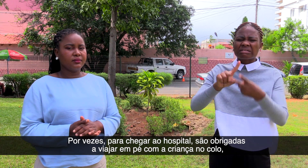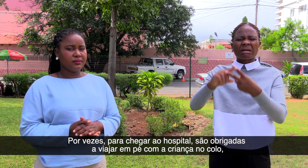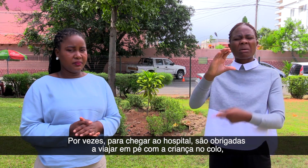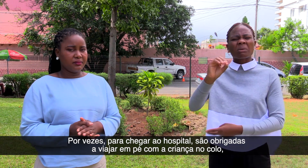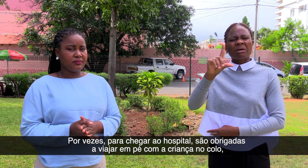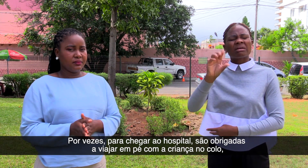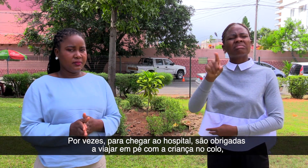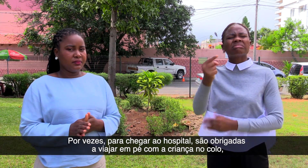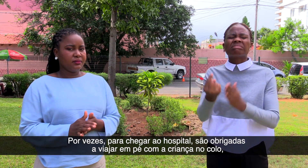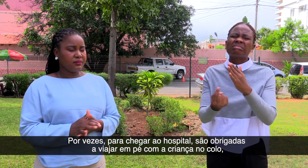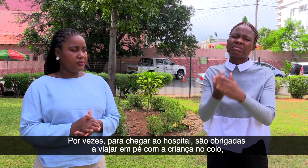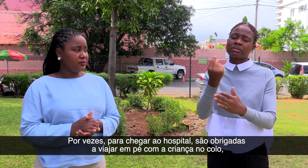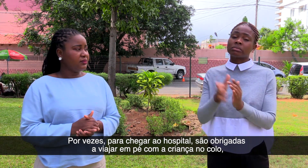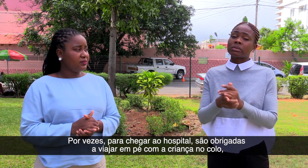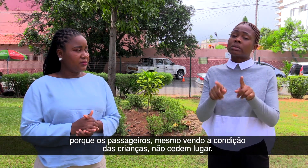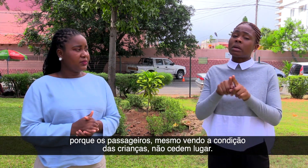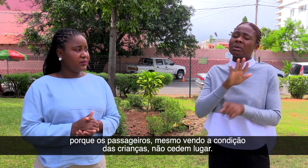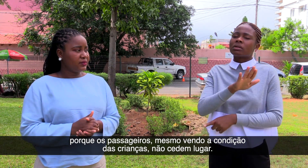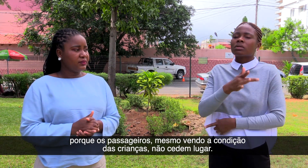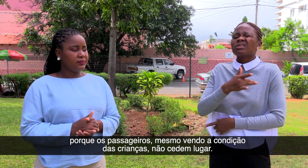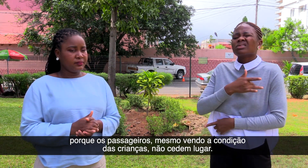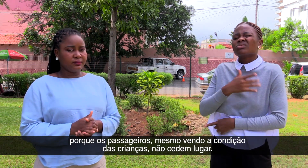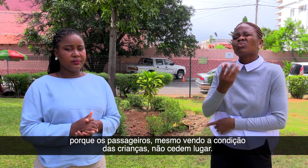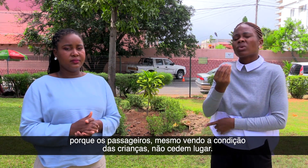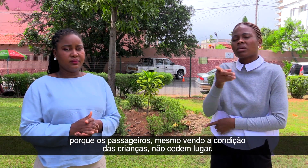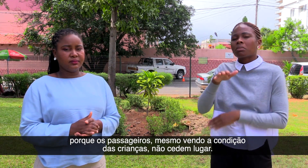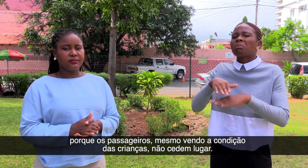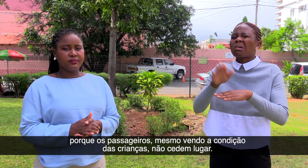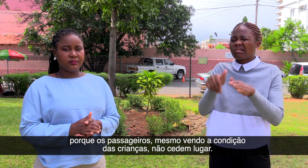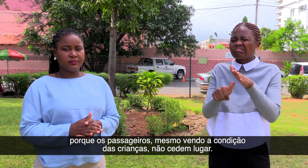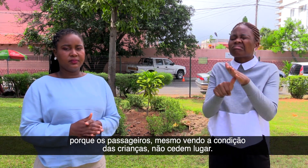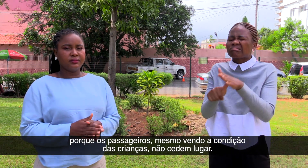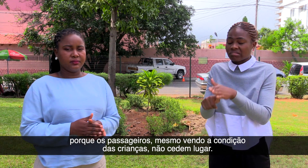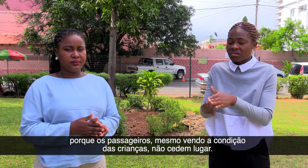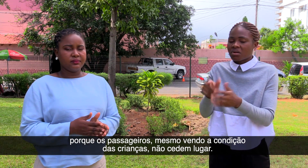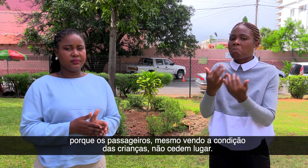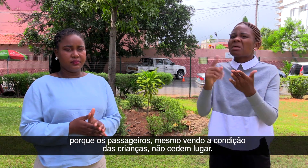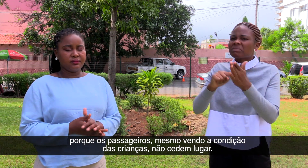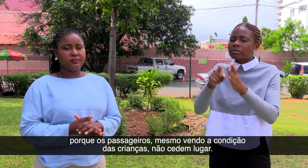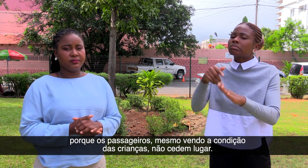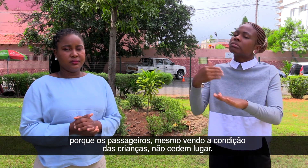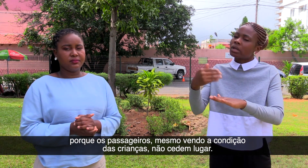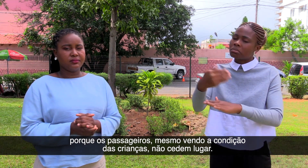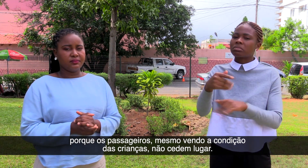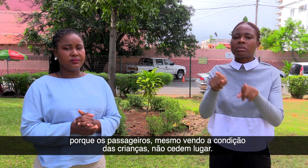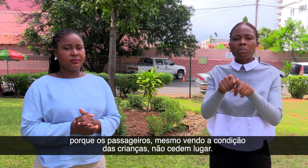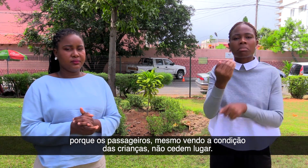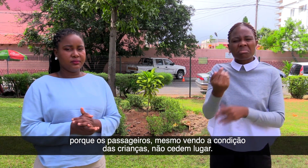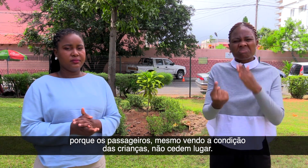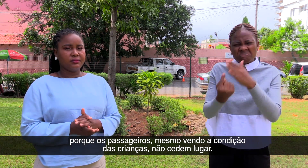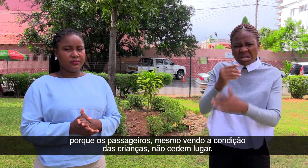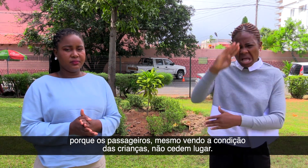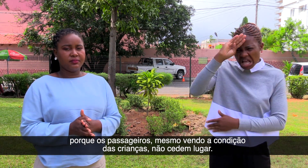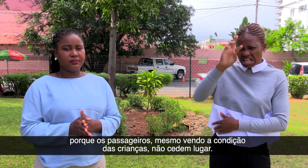obrigadas a viajar em pé com a criança no colo, porque os passageiros, mesmo vendo a condição das crianças, não cedem